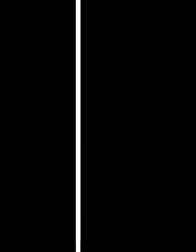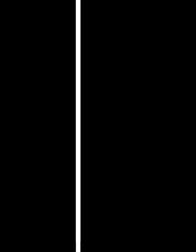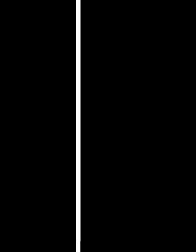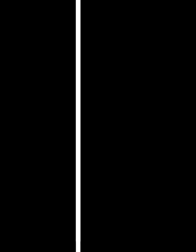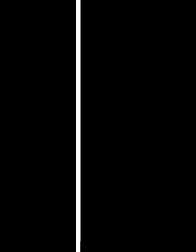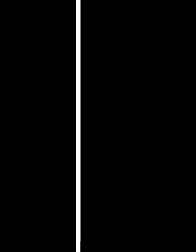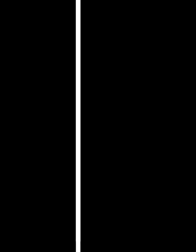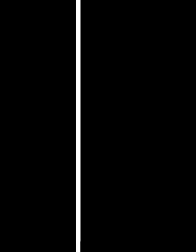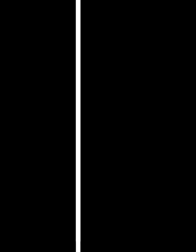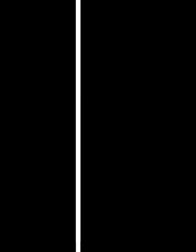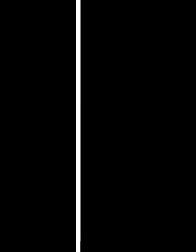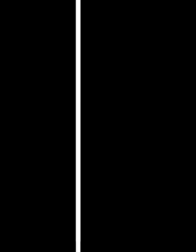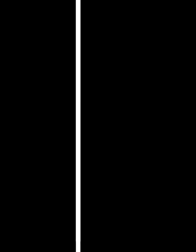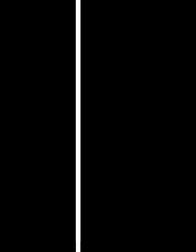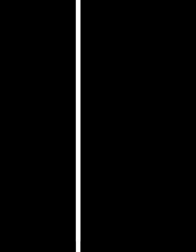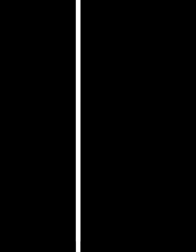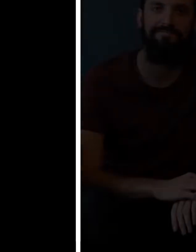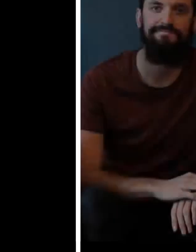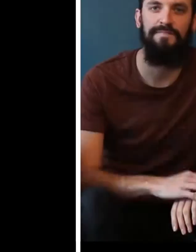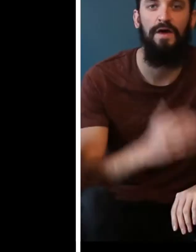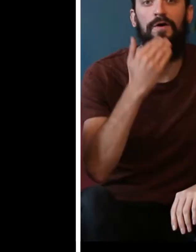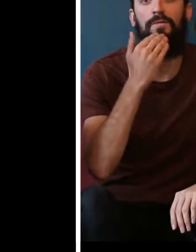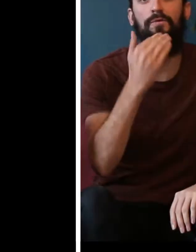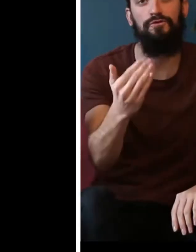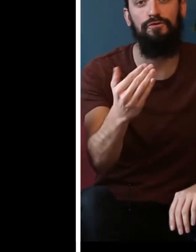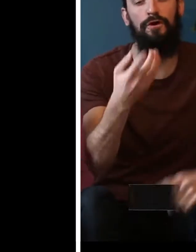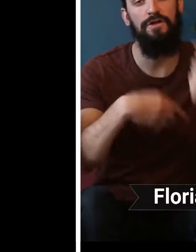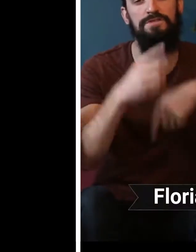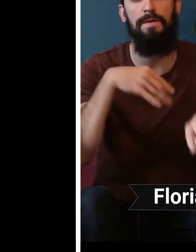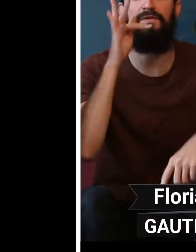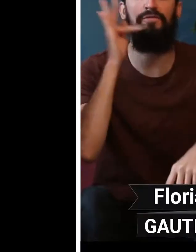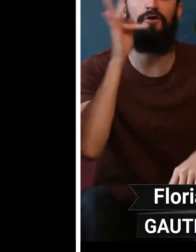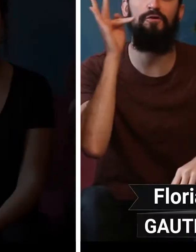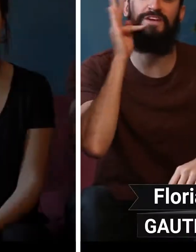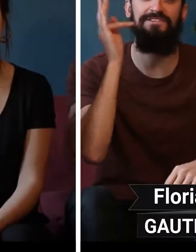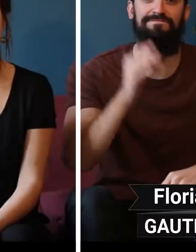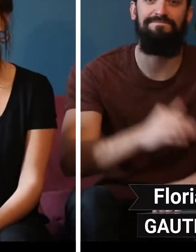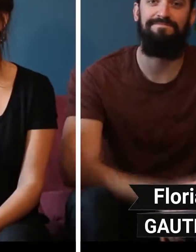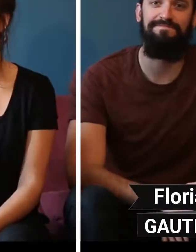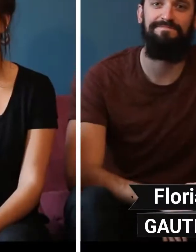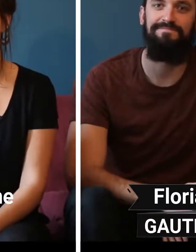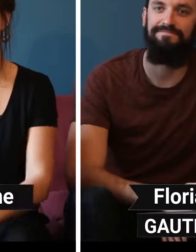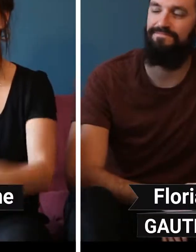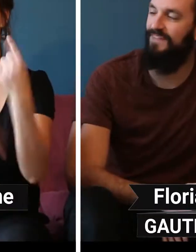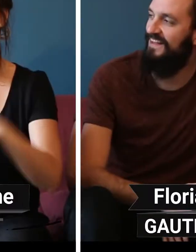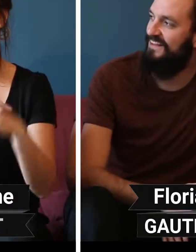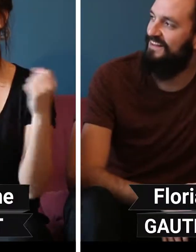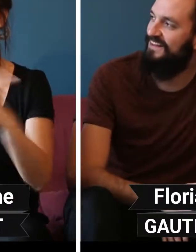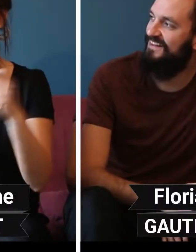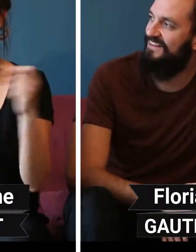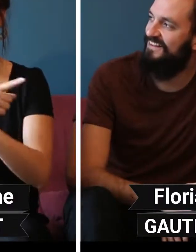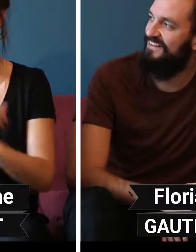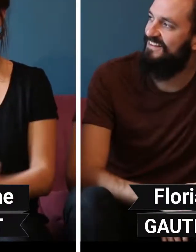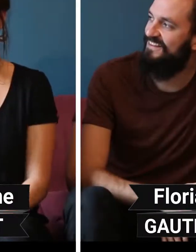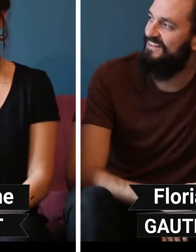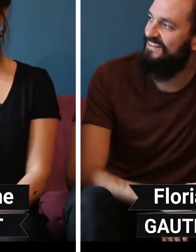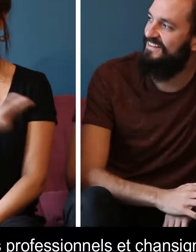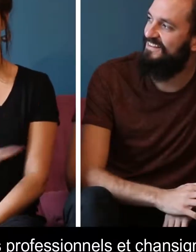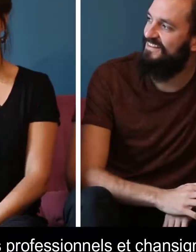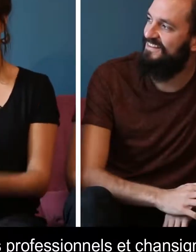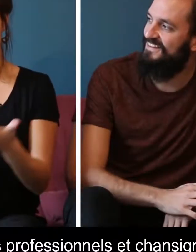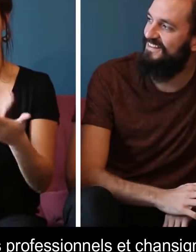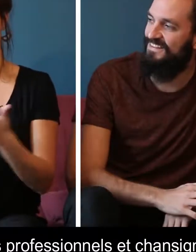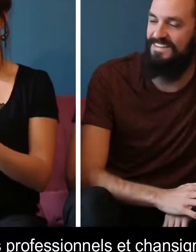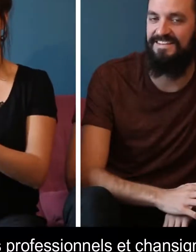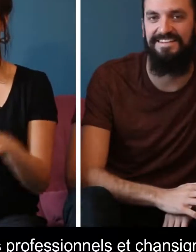Bonjour, je me présente, je m'appelle Aurélie Naron. Bonjour, je m'appelle Florian Boutrin. Bonjour, je m'appelle Périm Diot. Nous